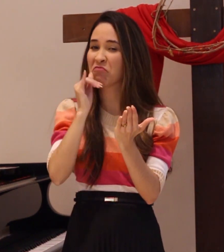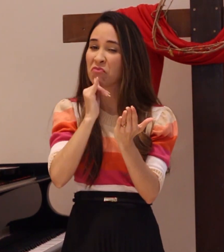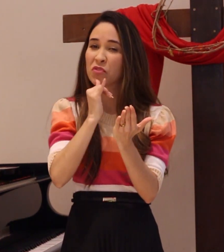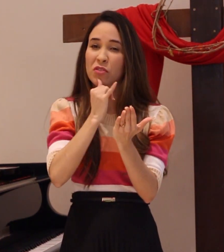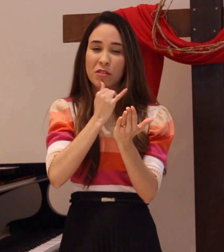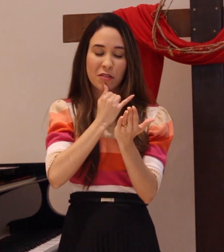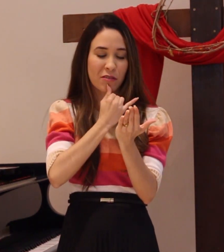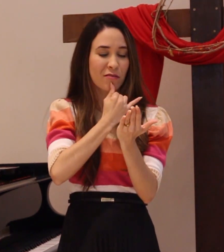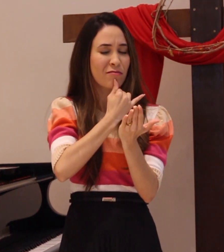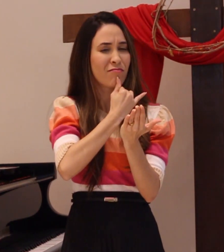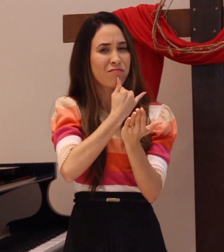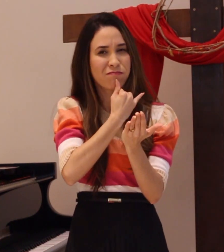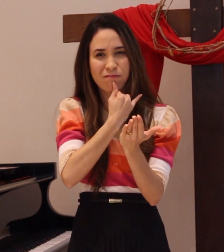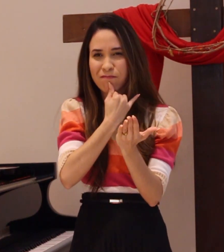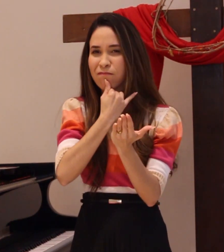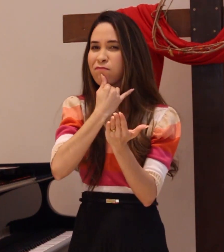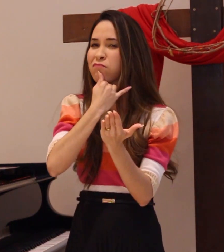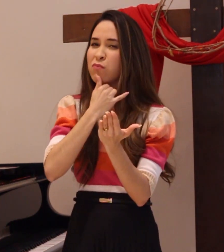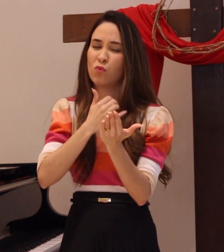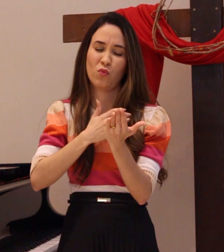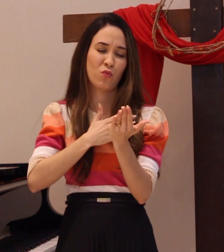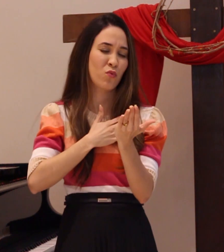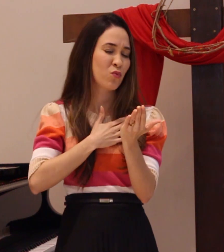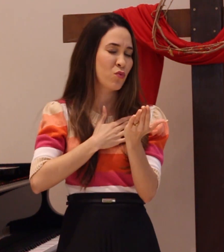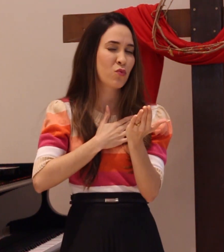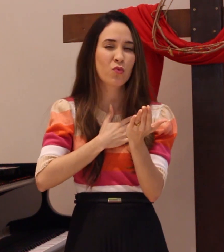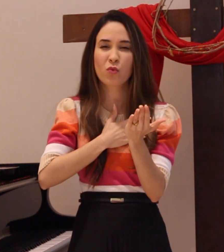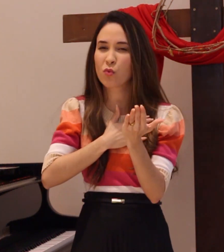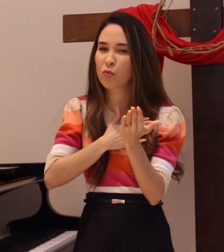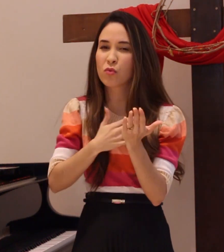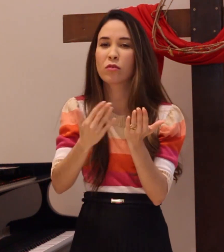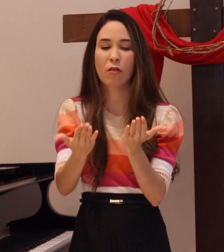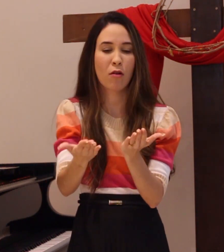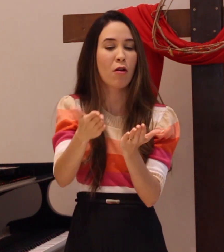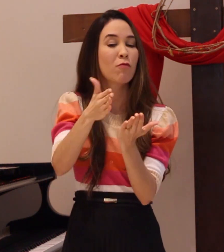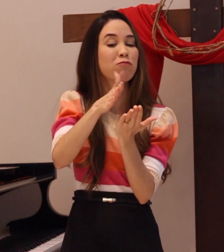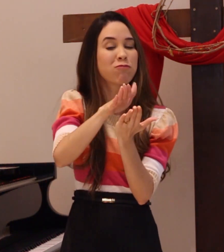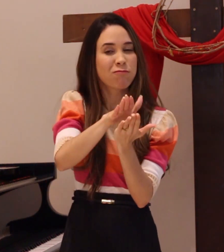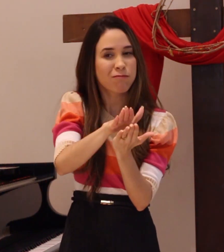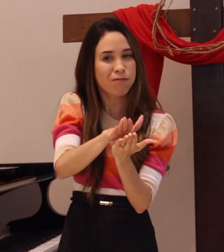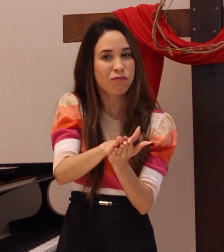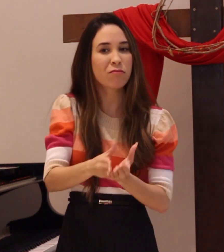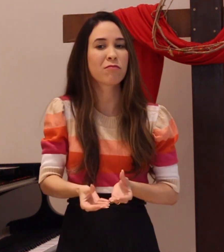quando aquela cruz Cristo levou nos